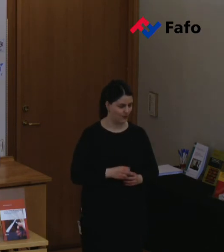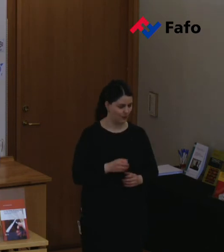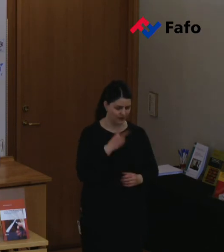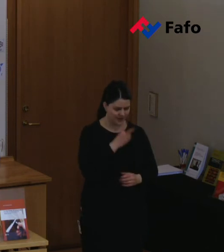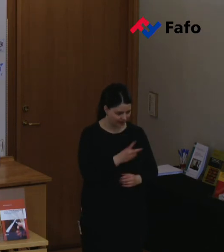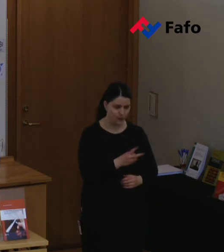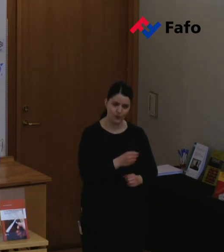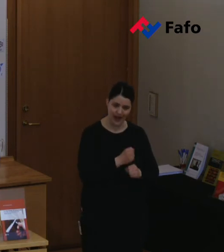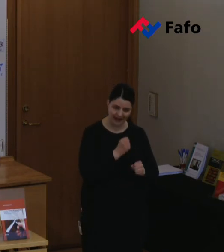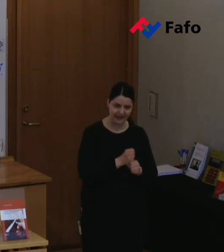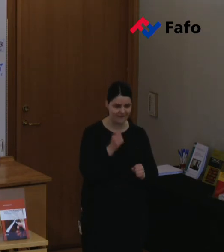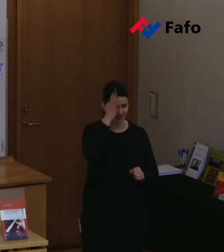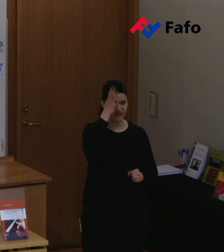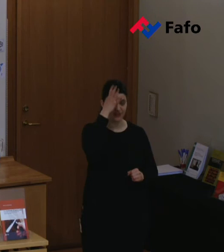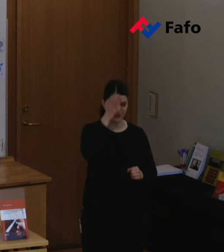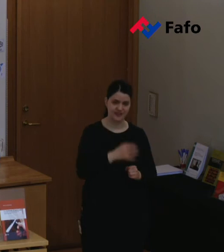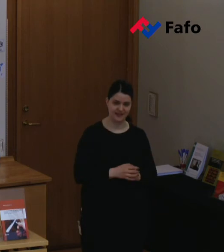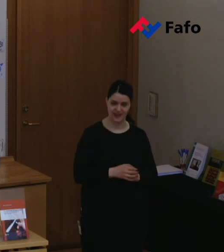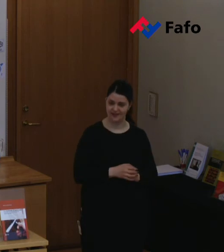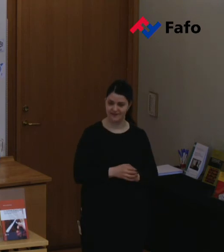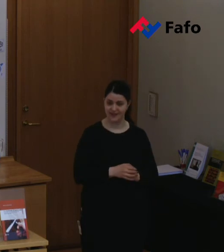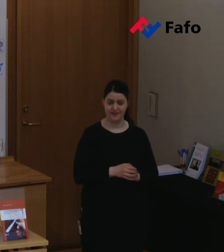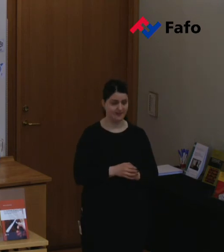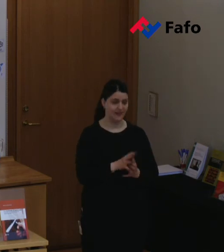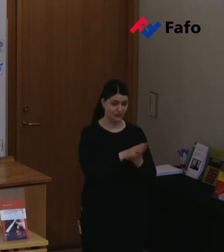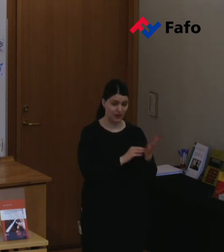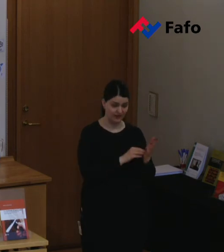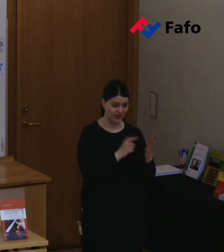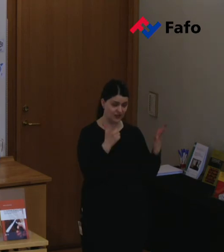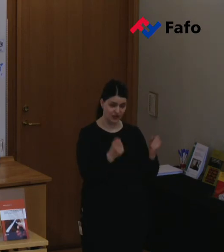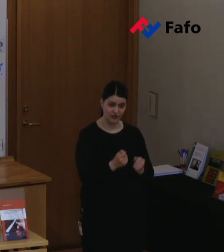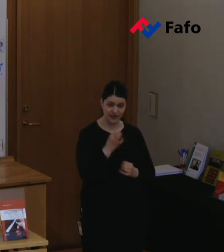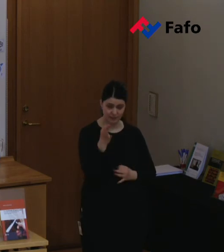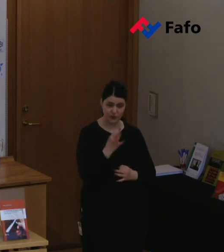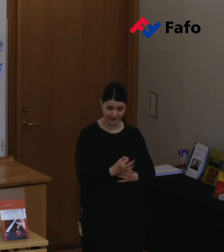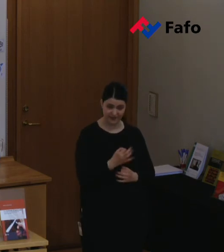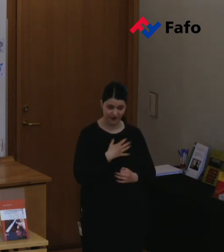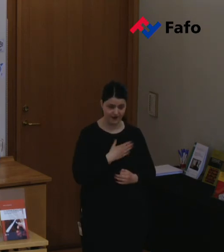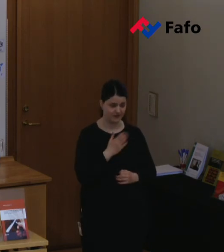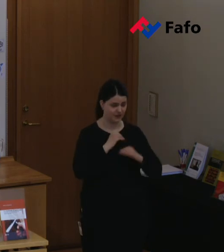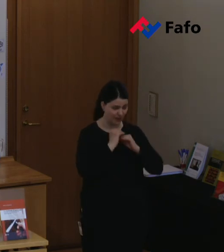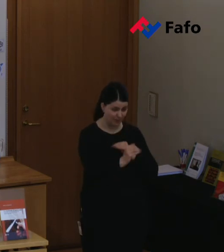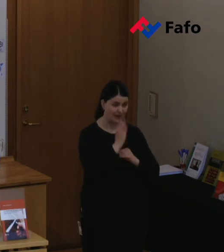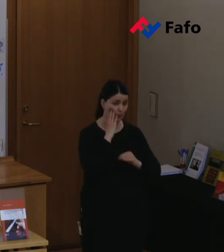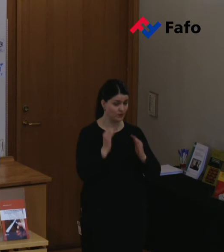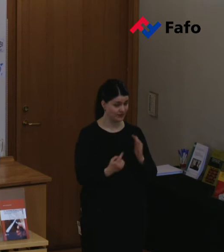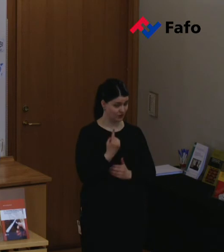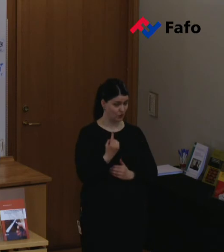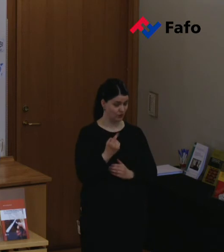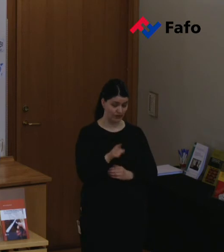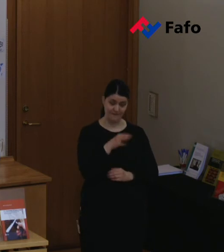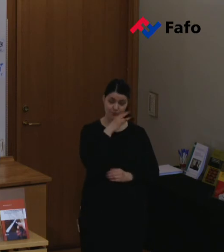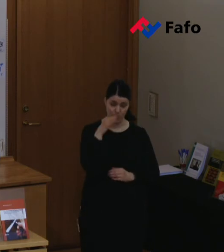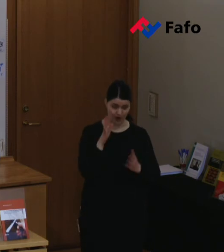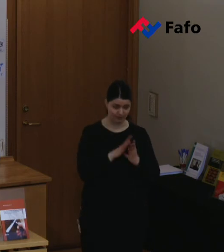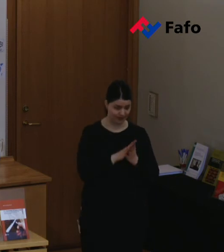fantastiske resultater. 70% har fått en stabil bosituasjon. Og de har utført fornøyd med boligen sin